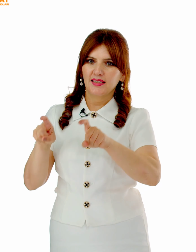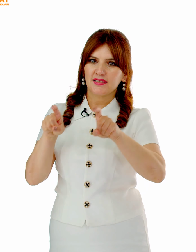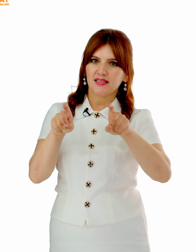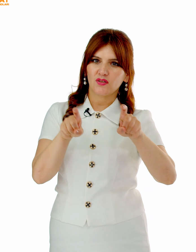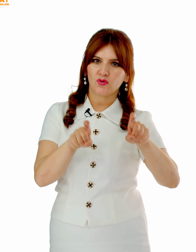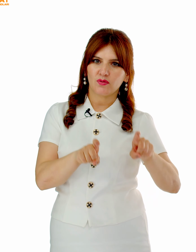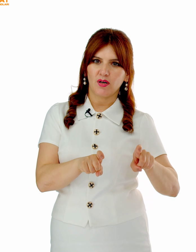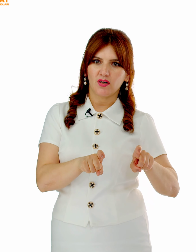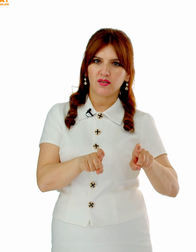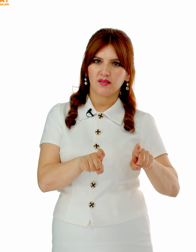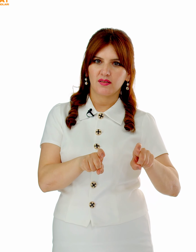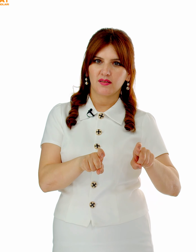Keyingisiga o'tmoq.